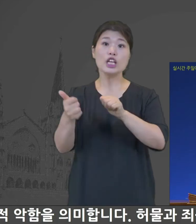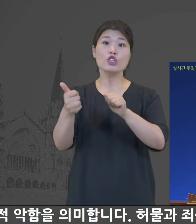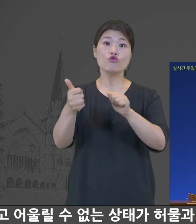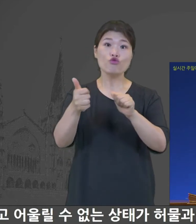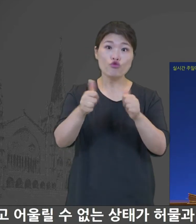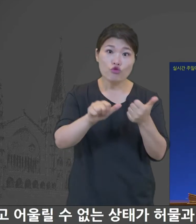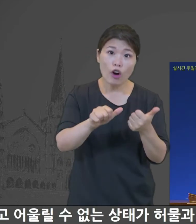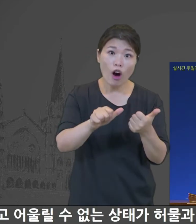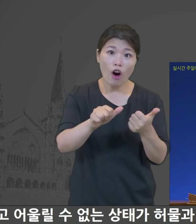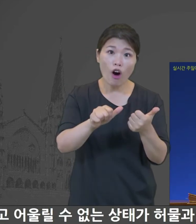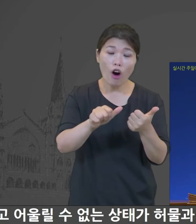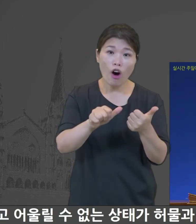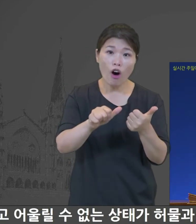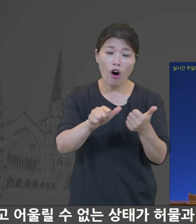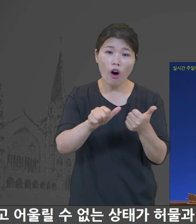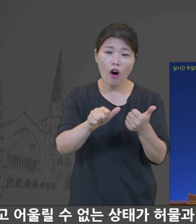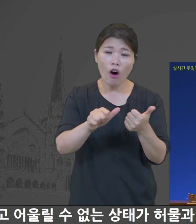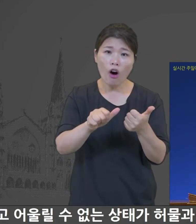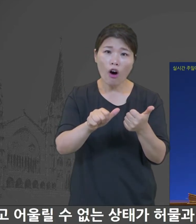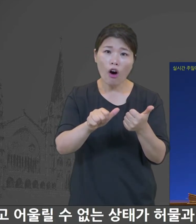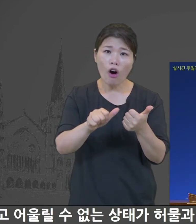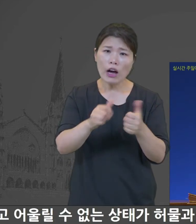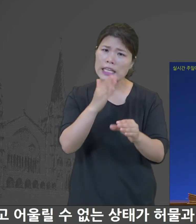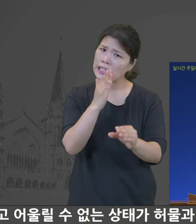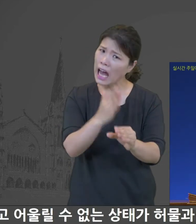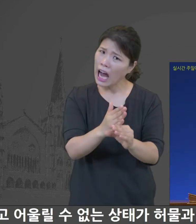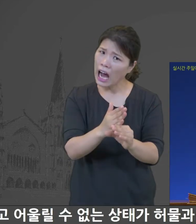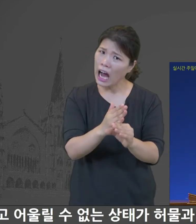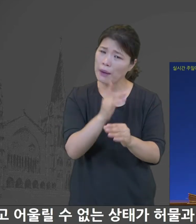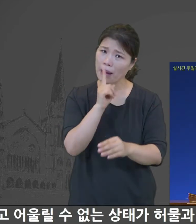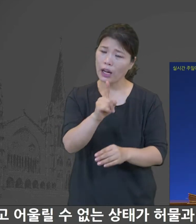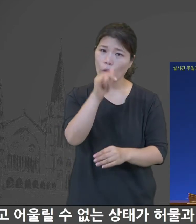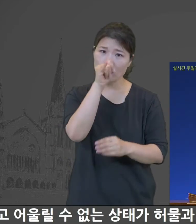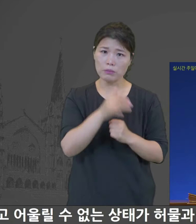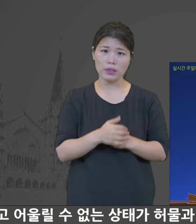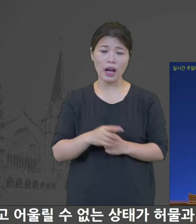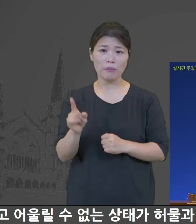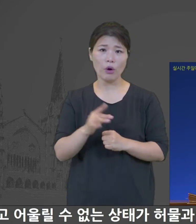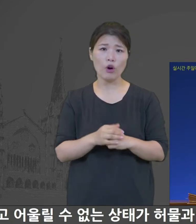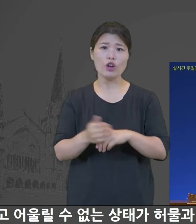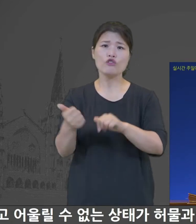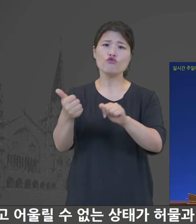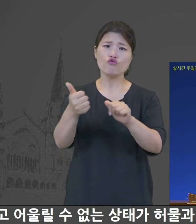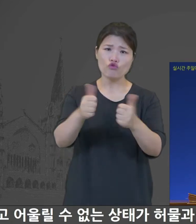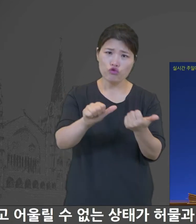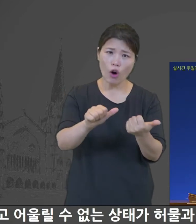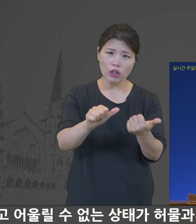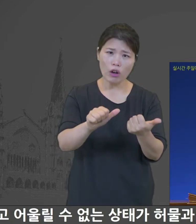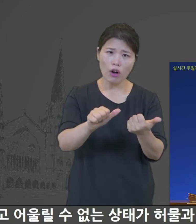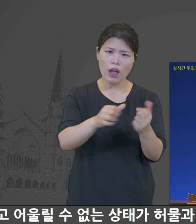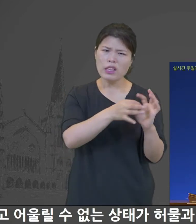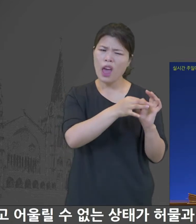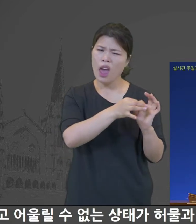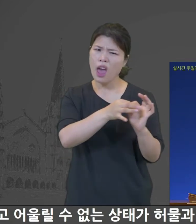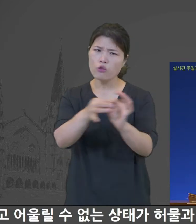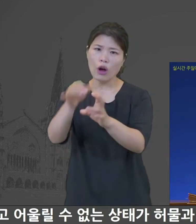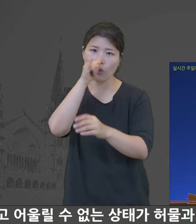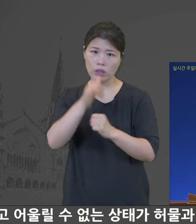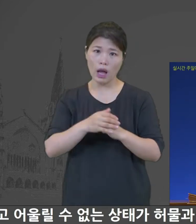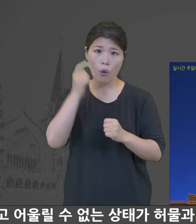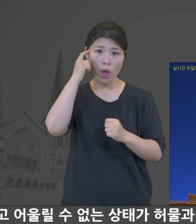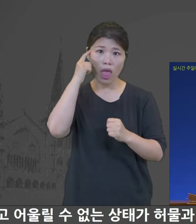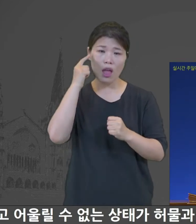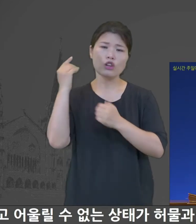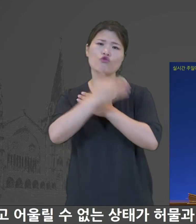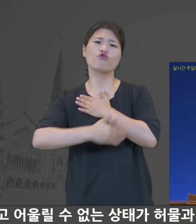씁니다. 어떻게 죽어 있을 수 있습니까? 죽으면 죽은 것이지. 그런데 죽어서 그 상태가 계속된다라고 표현하고 있는 겁니다. 육신은 아직